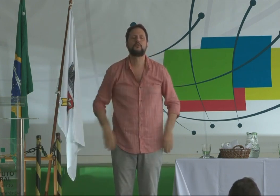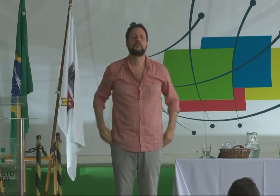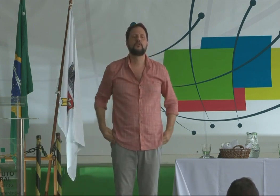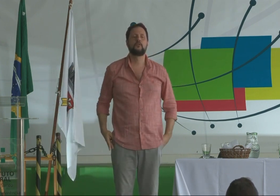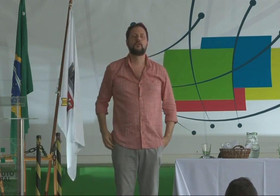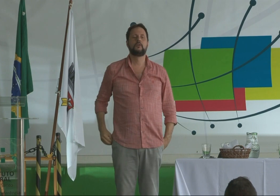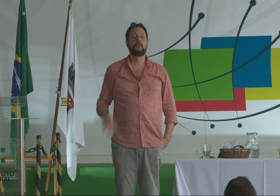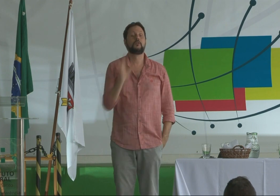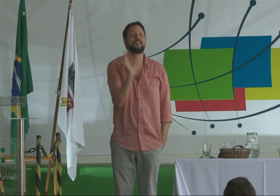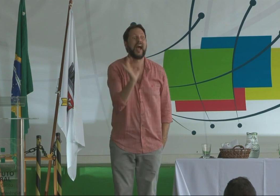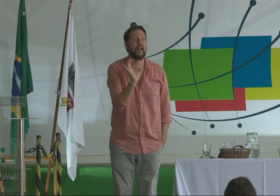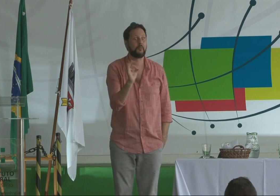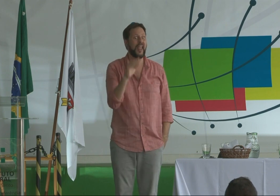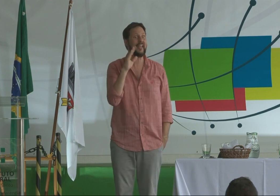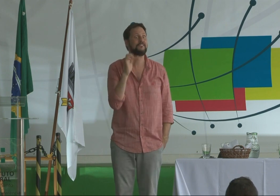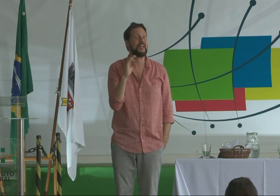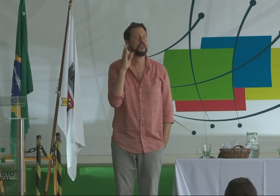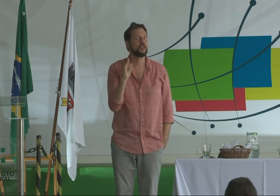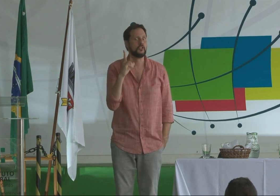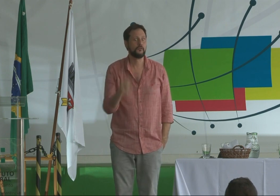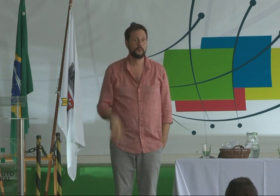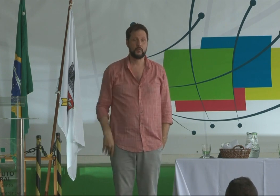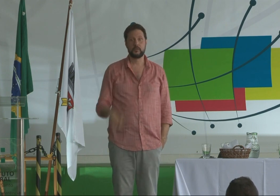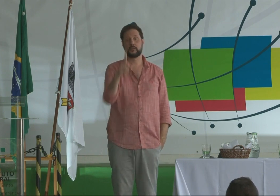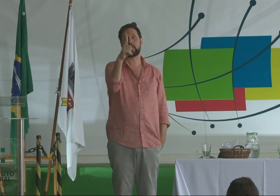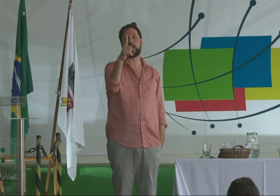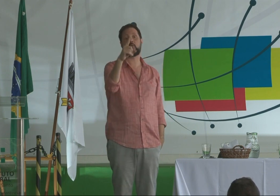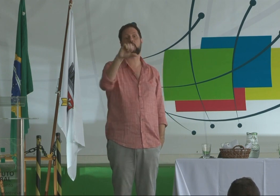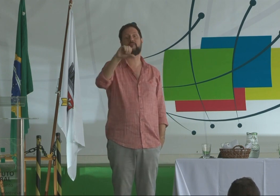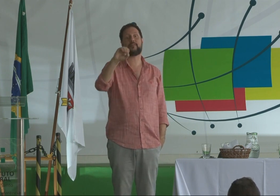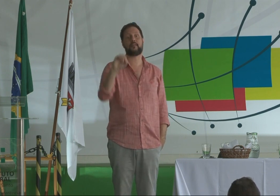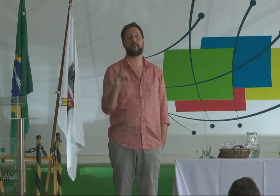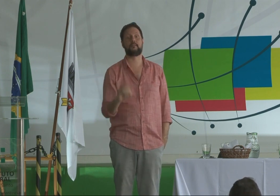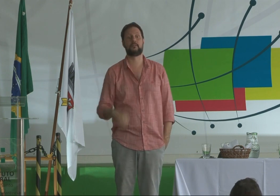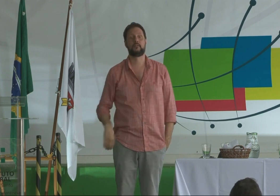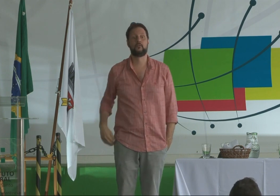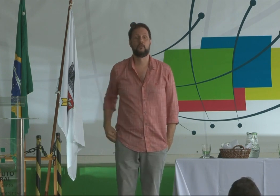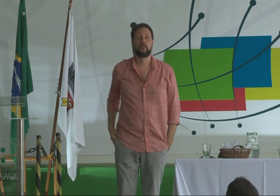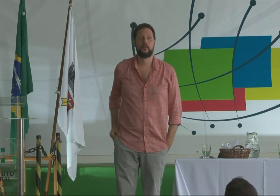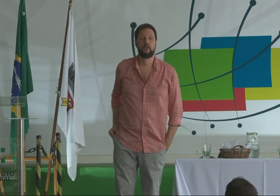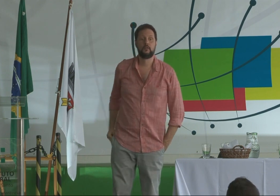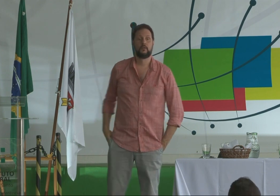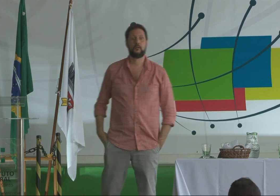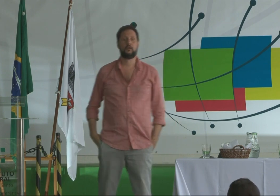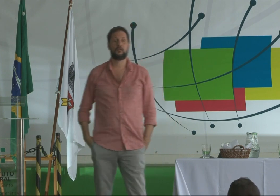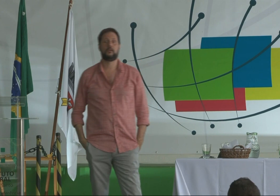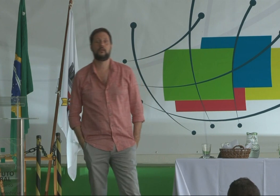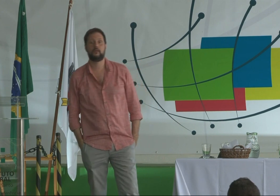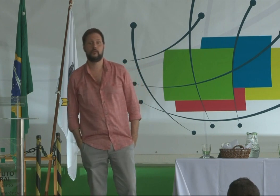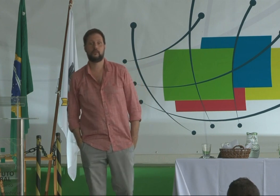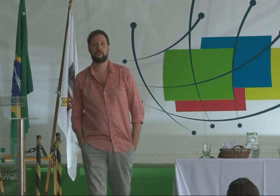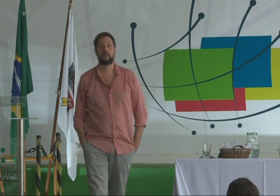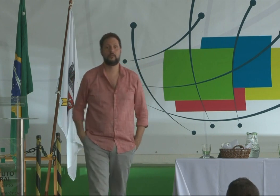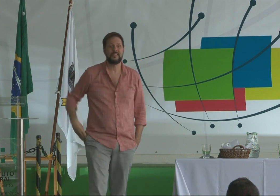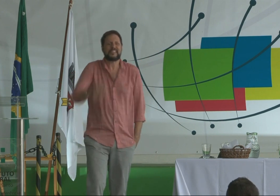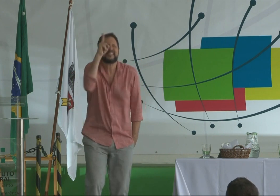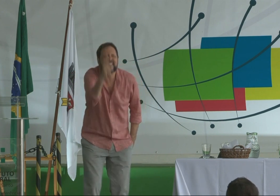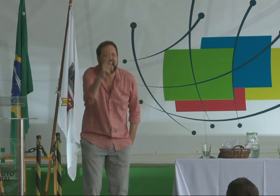concursadas hoje? Exatamente, efetivos. 190 surdos efetivos no governo federal.